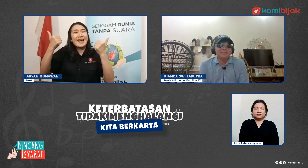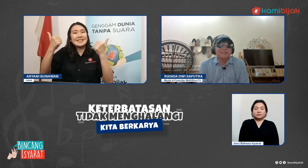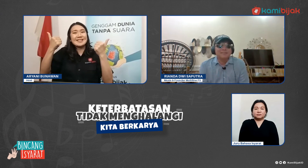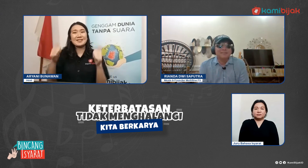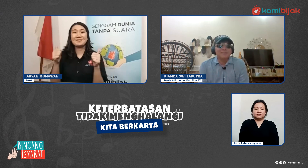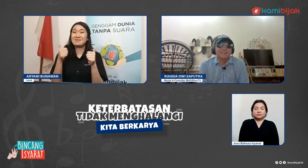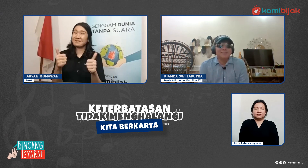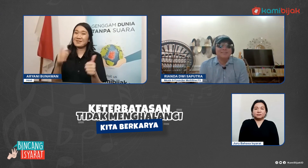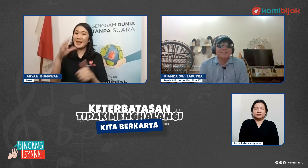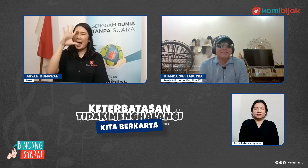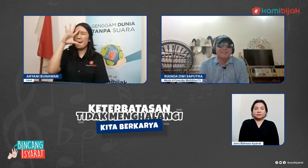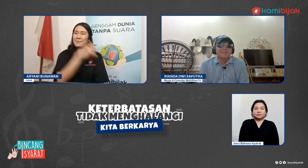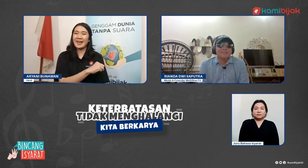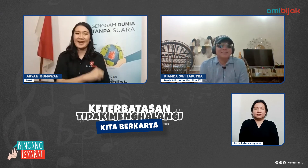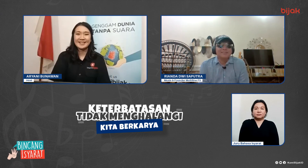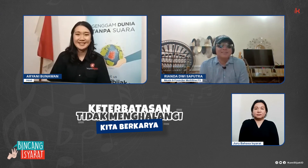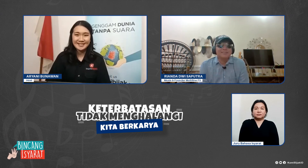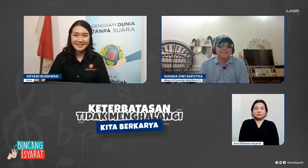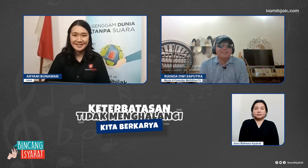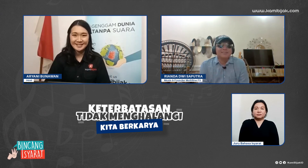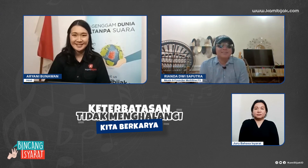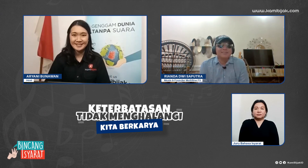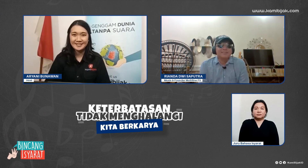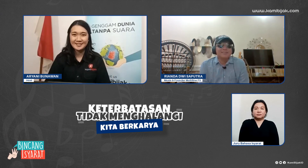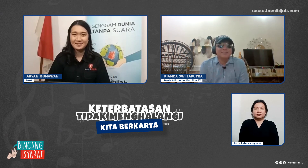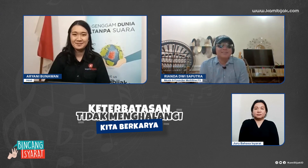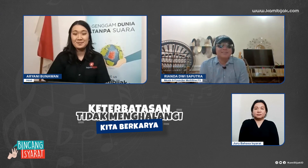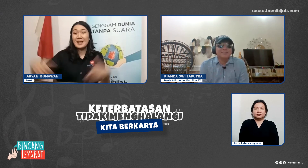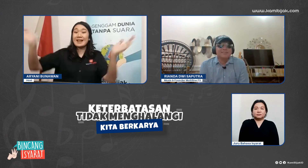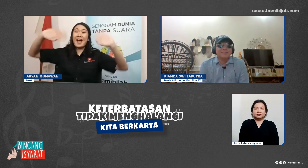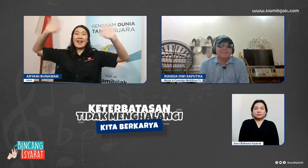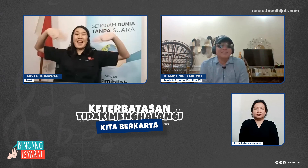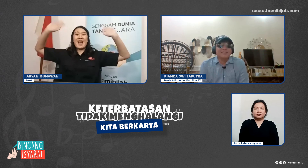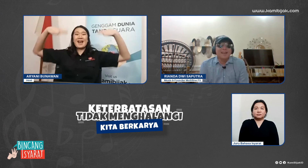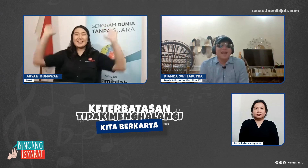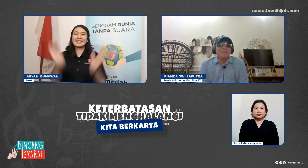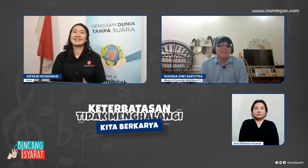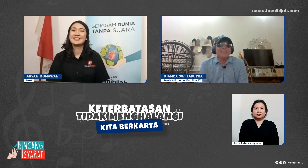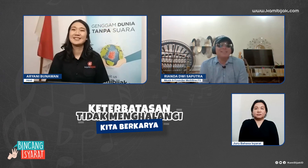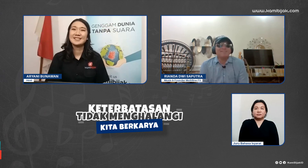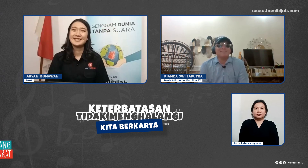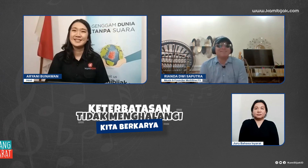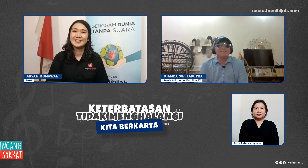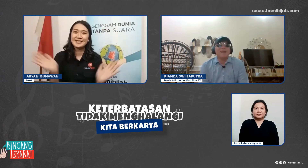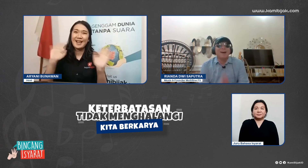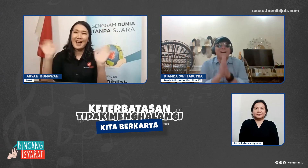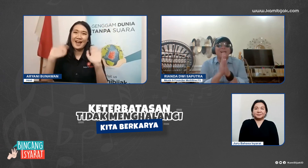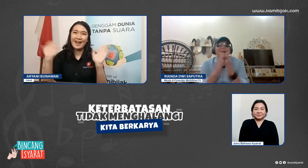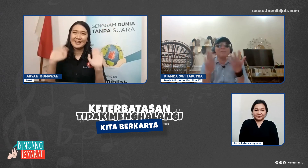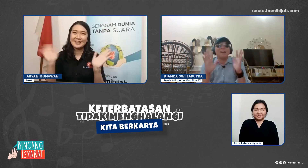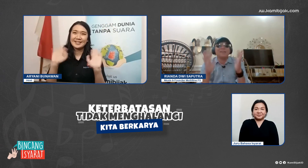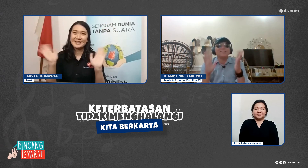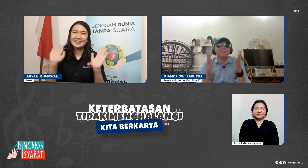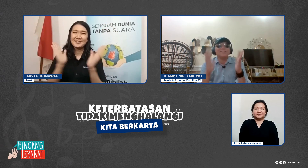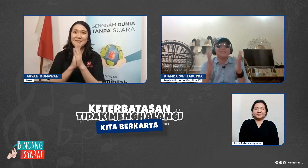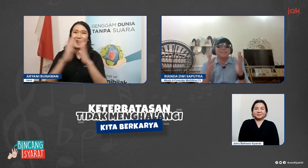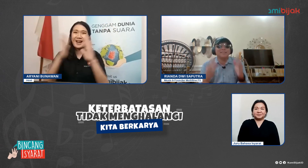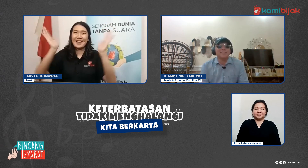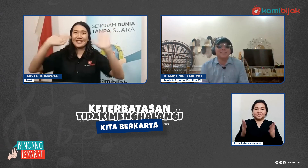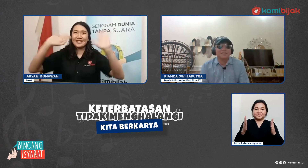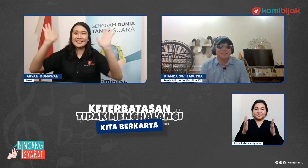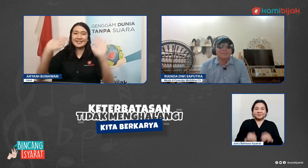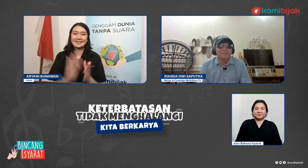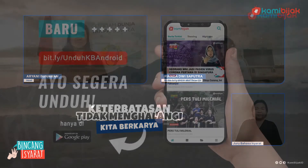lagunya juga buat teman-teman disabilitas, dan terakhir semoga usaha Mas Rian lebih sukses lagi. Amin. Dadah. Bye, makasih.